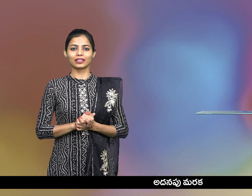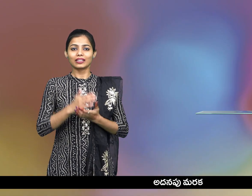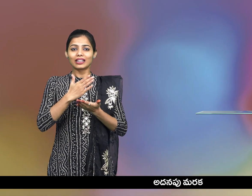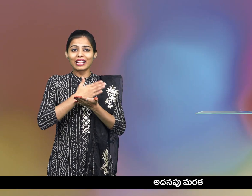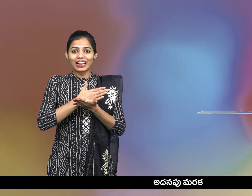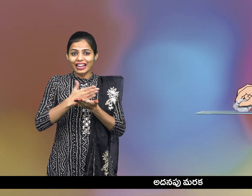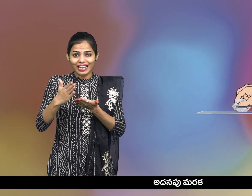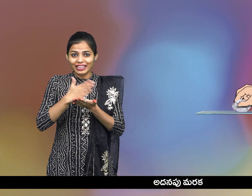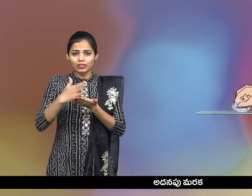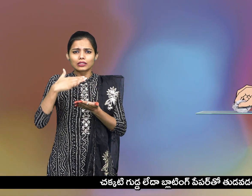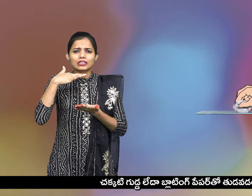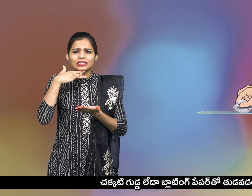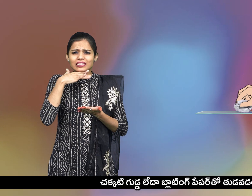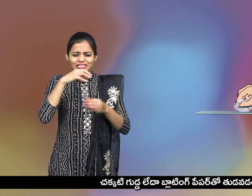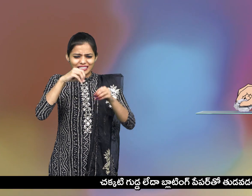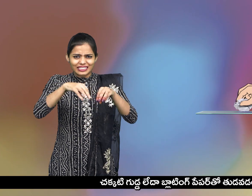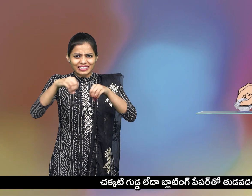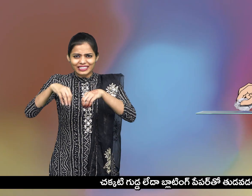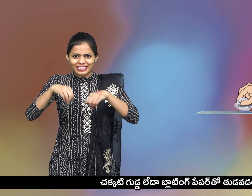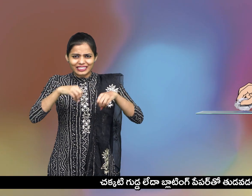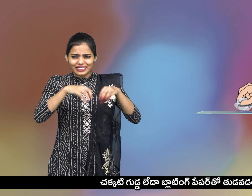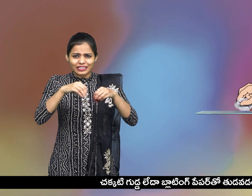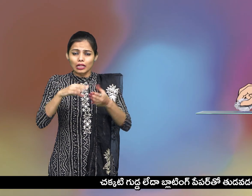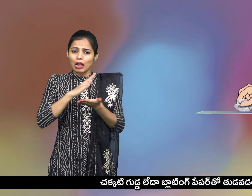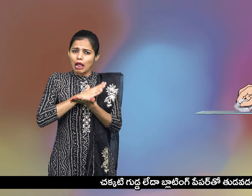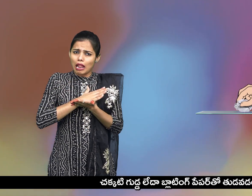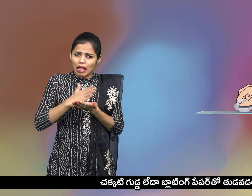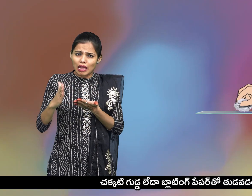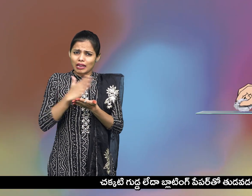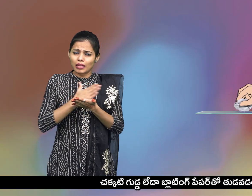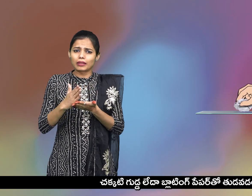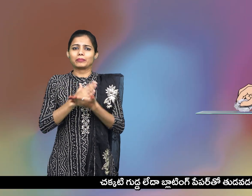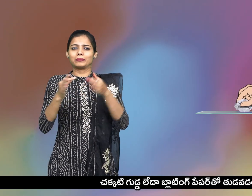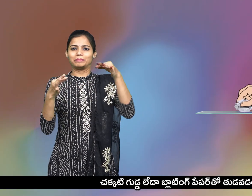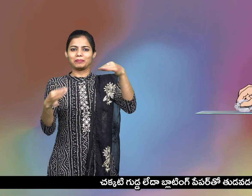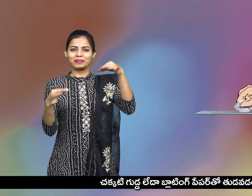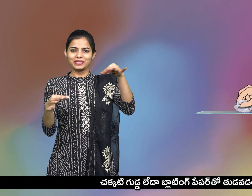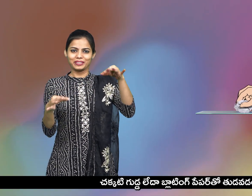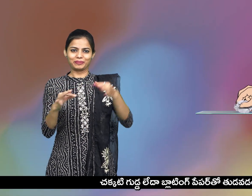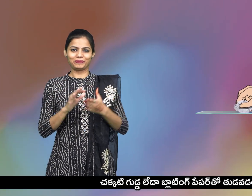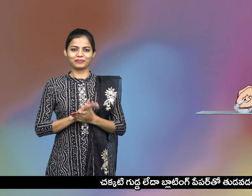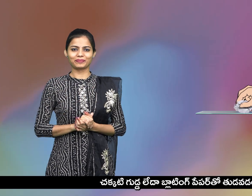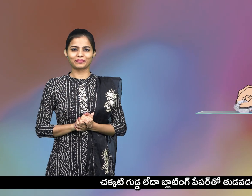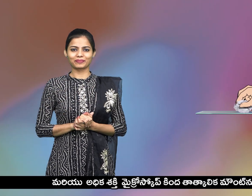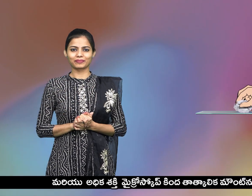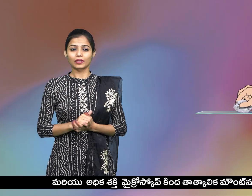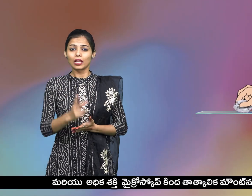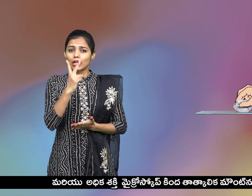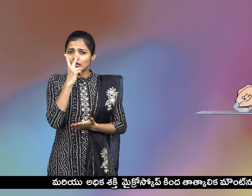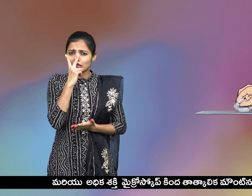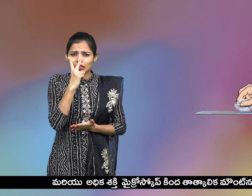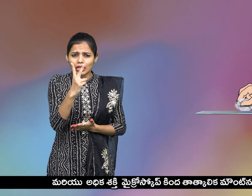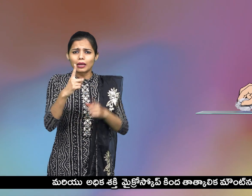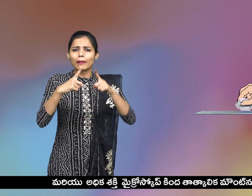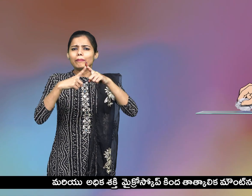అదనపు చక్కటి గుడ్డ లేదా బ్లాటింగ్ పేపర్తో మరక తొడవడం మరియు అధిక శక్తి.